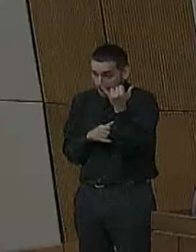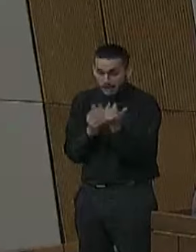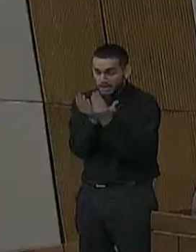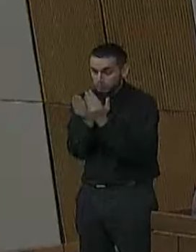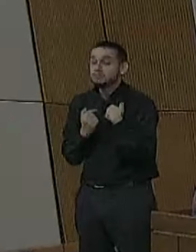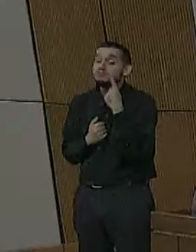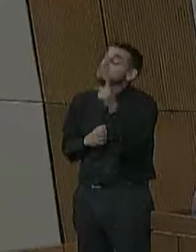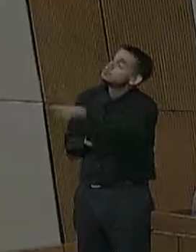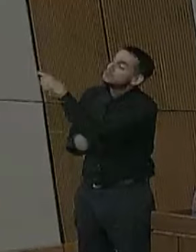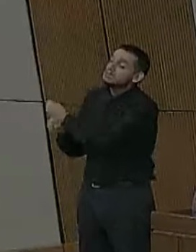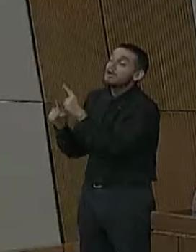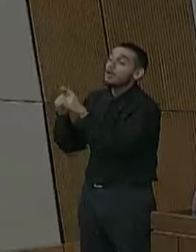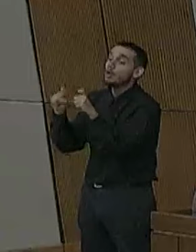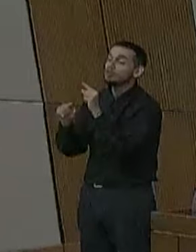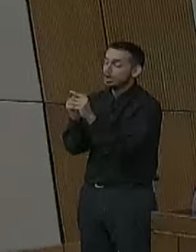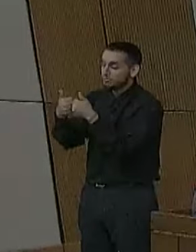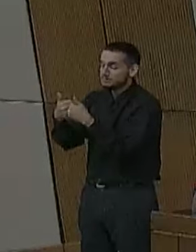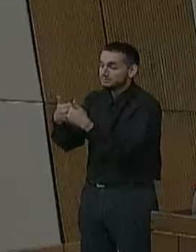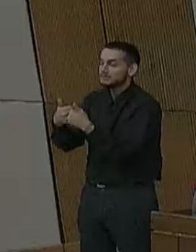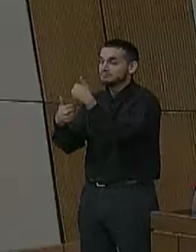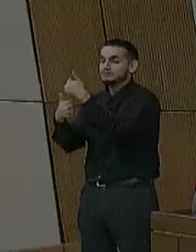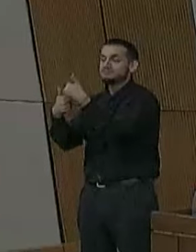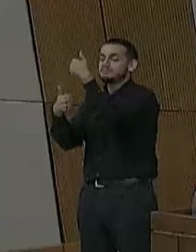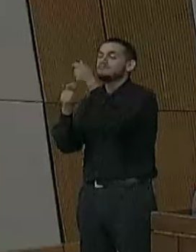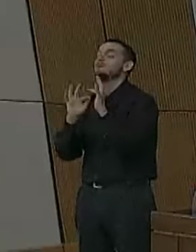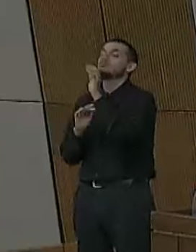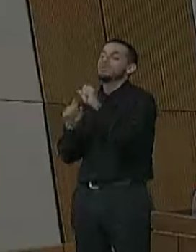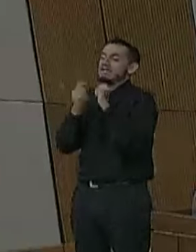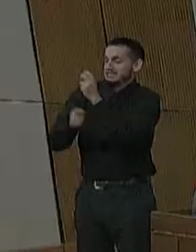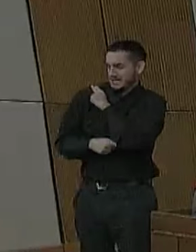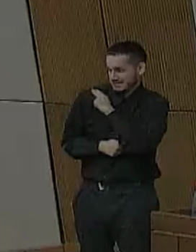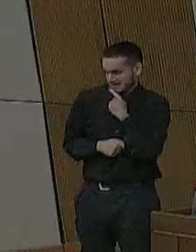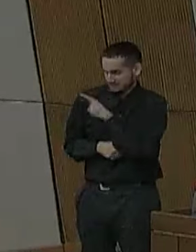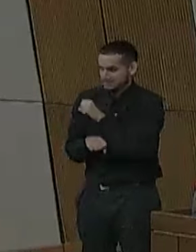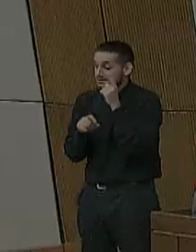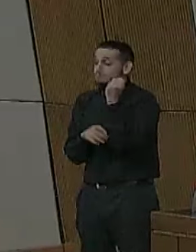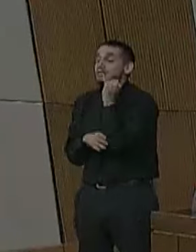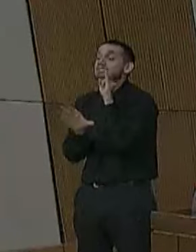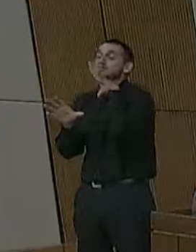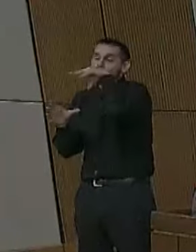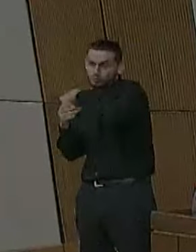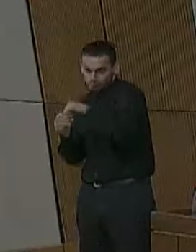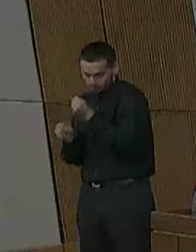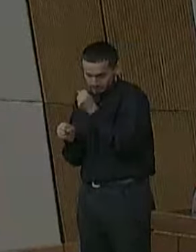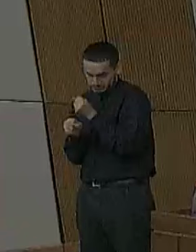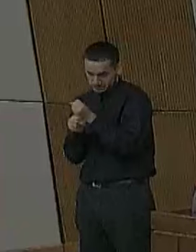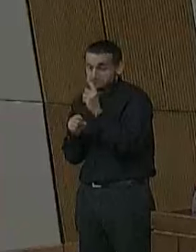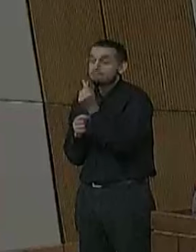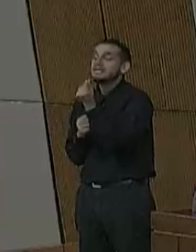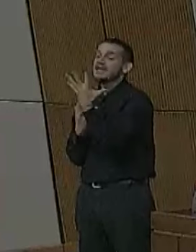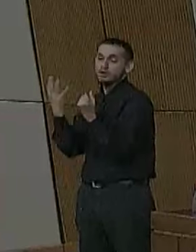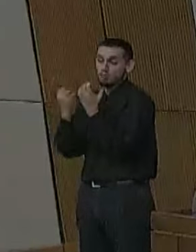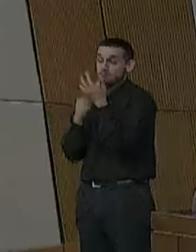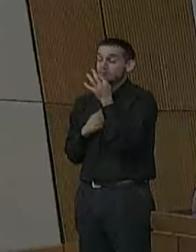inclusión laboral, ¿verdad? Hablaban mucho también desde el sector privado la importancia de la inclusión desde un punto de vista también económico,